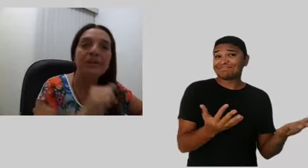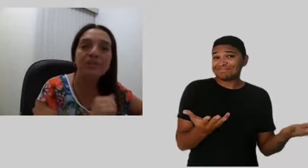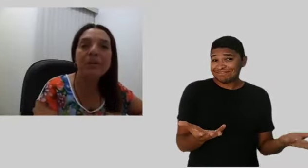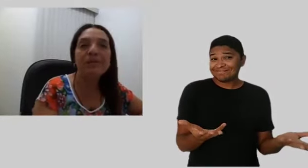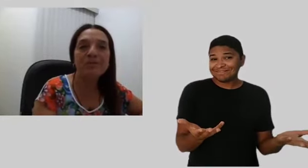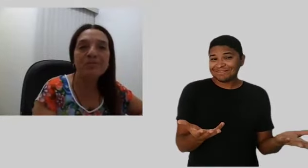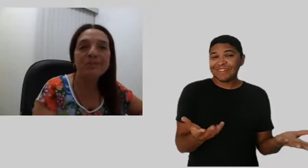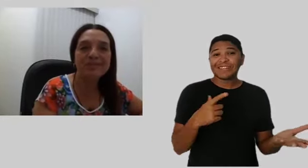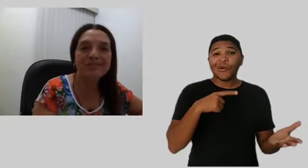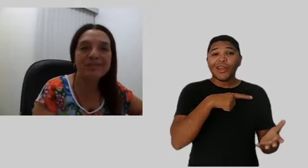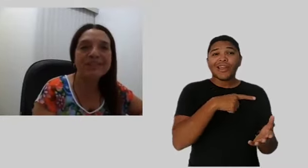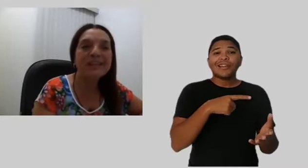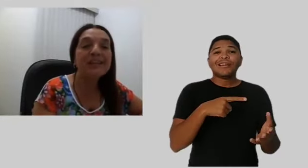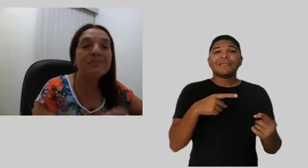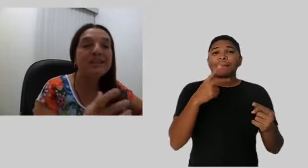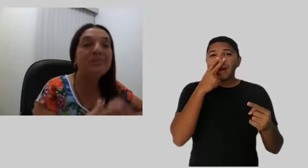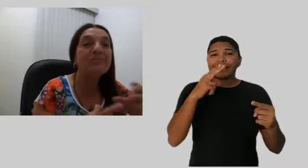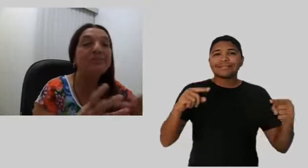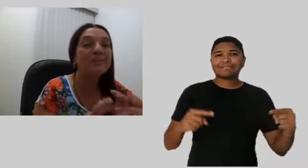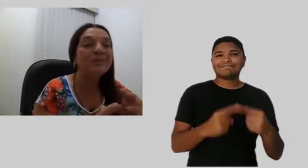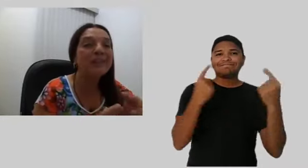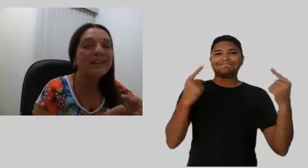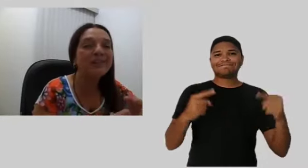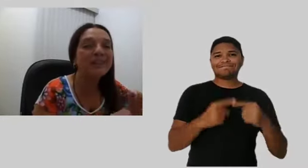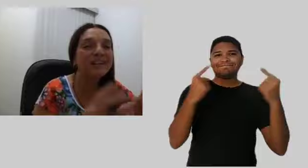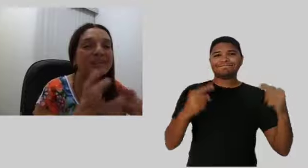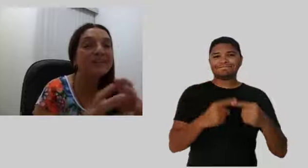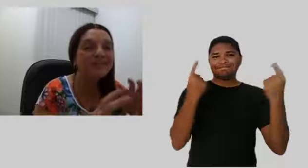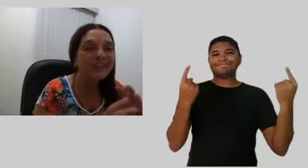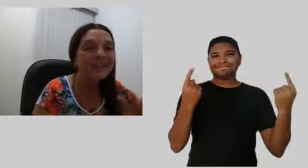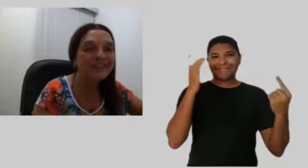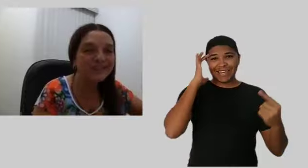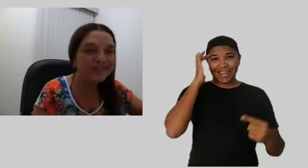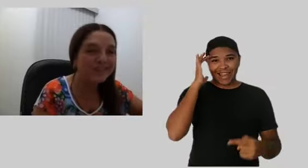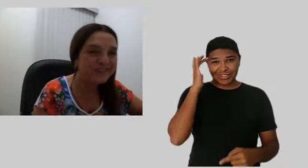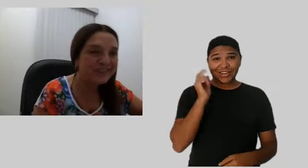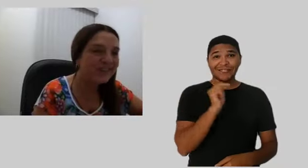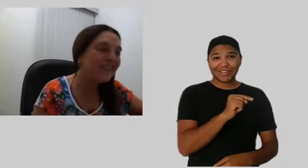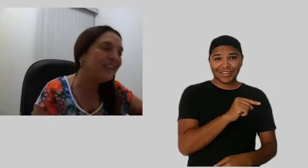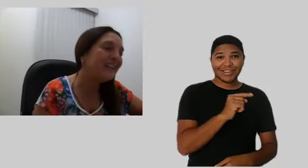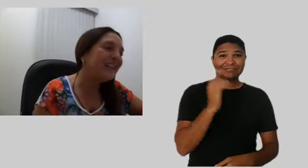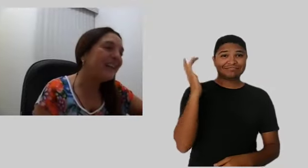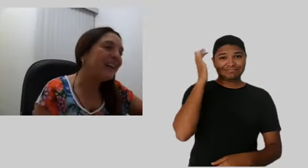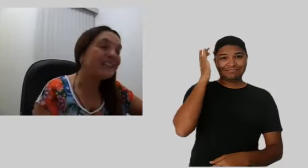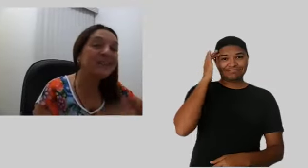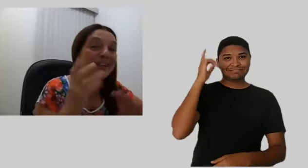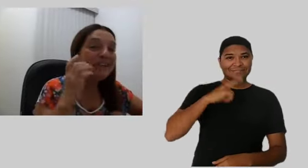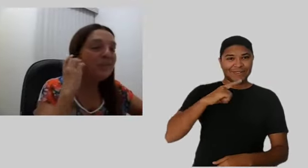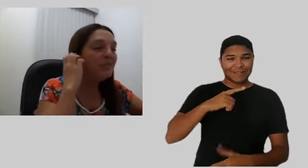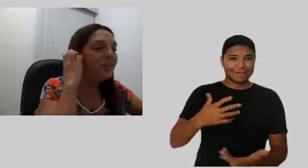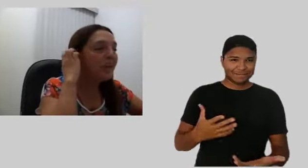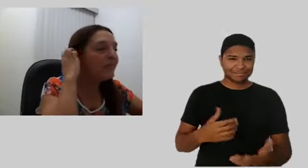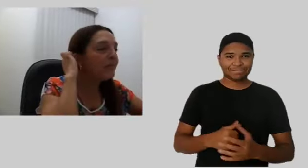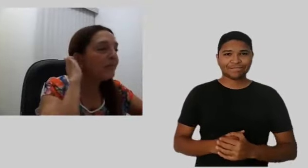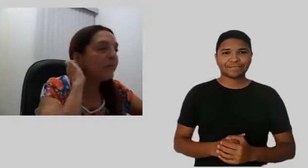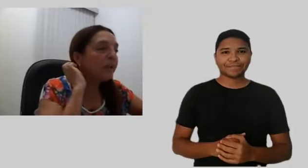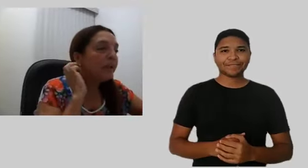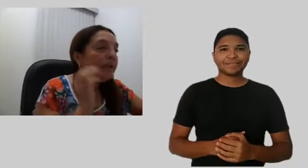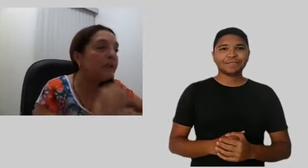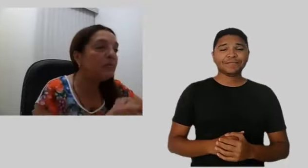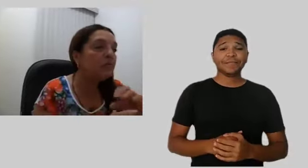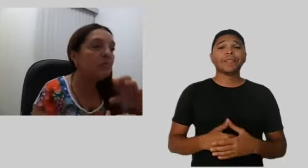é um adulto, sabe o que é promoção, né? Mas ele começou a entrar em contato com as contradições do conceito que ele achava que ele